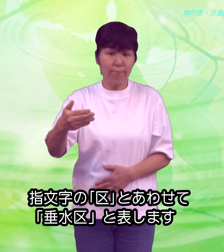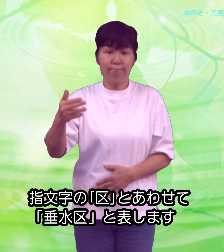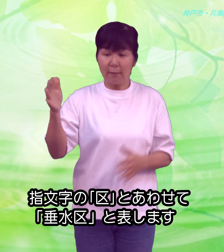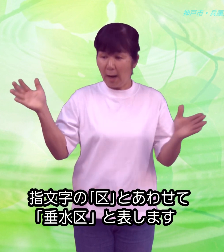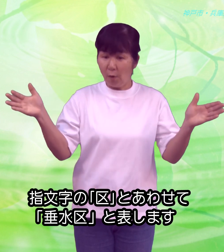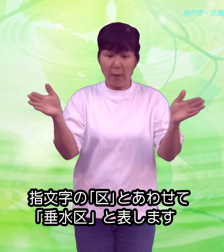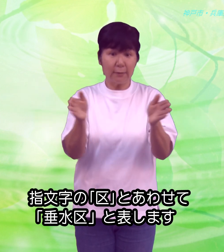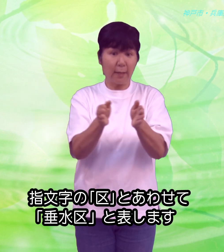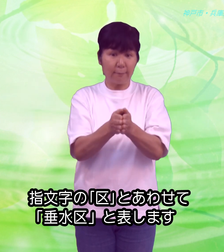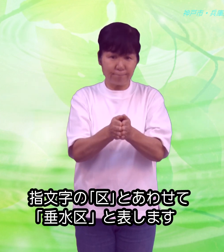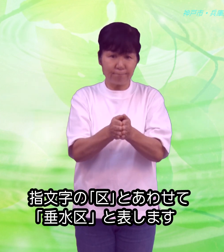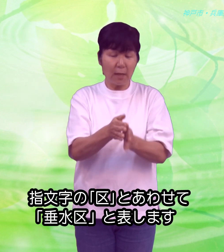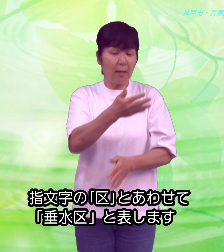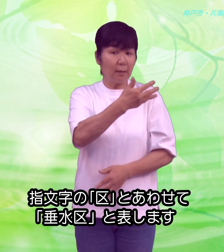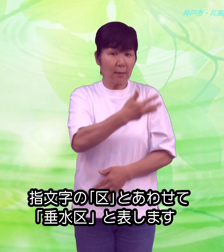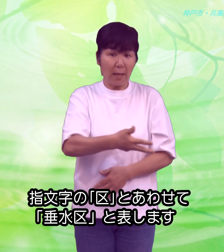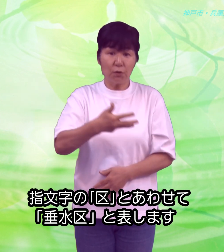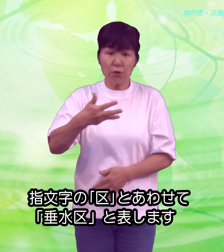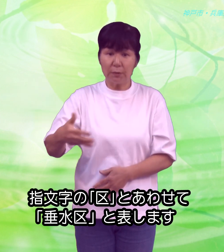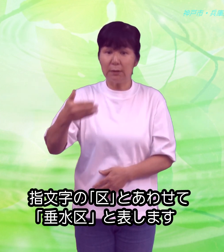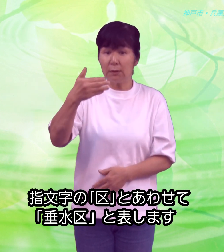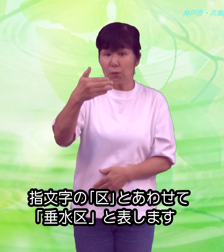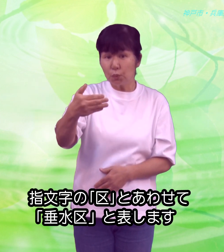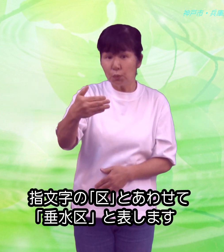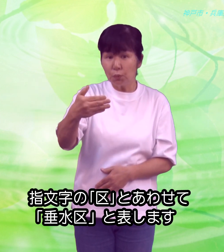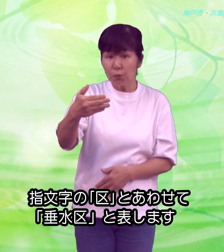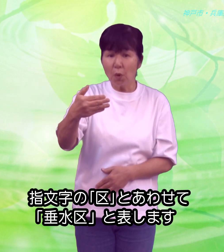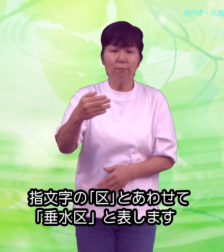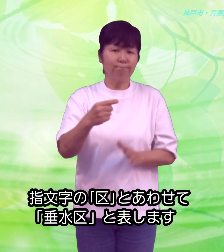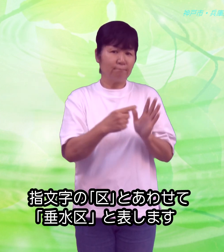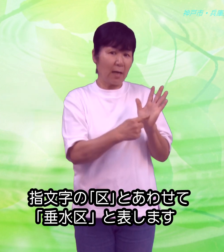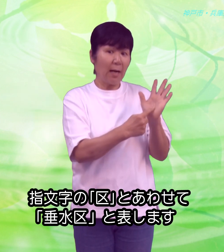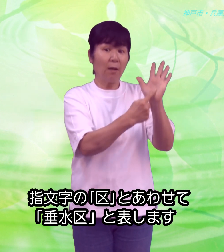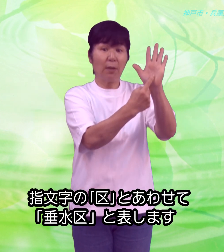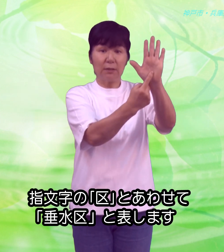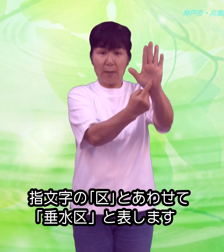指文字の口と合わせてたる抜くと表します